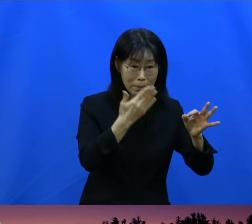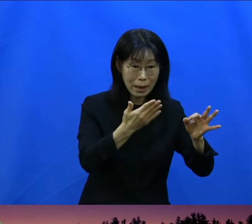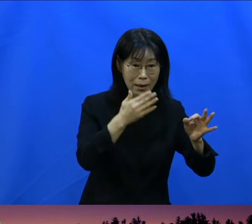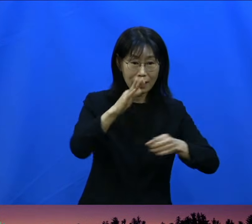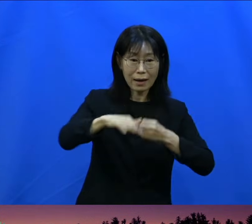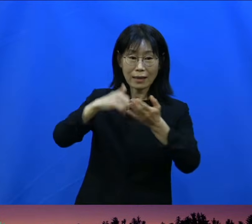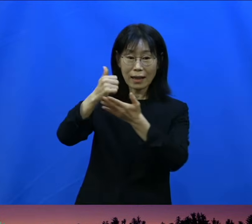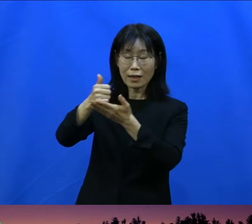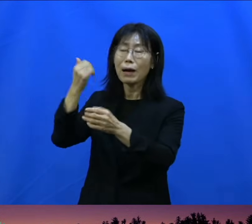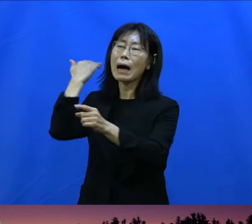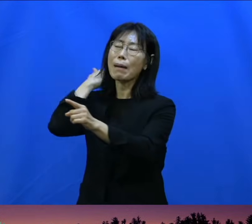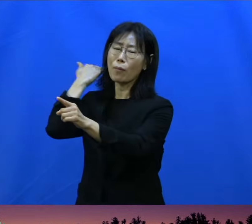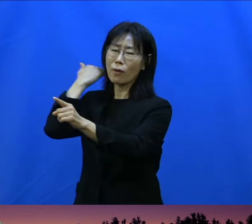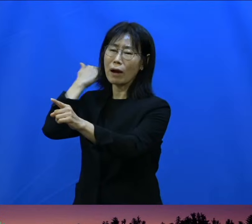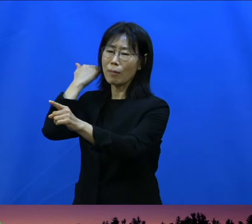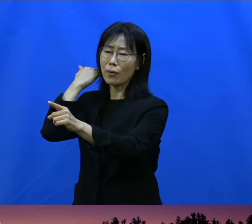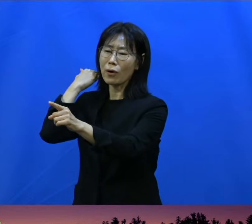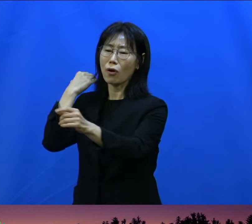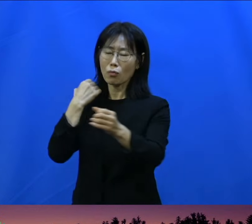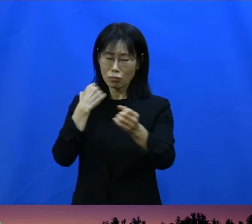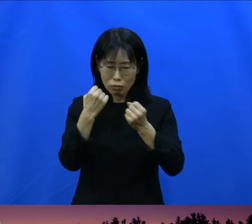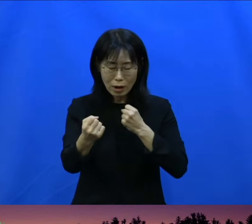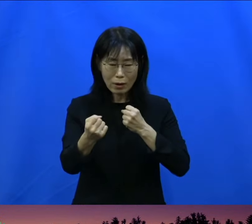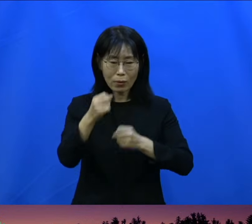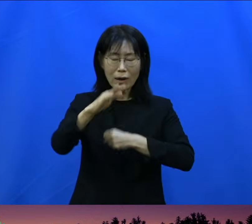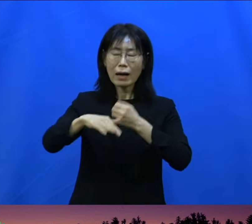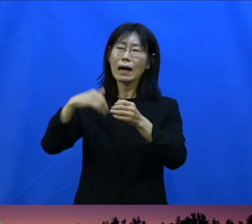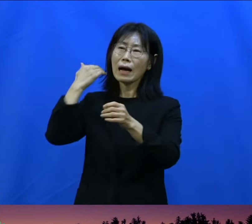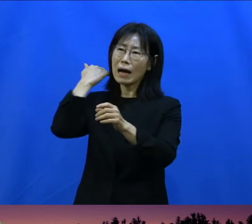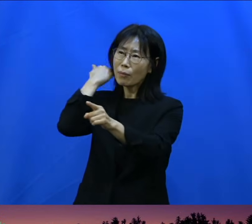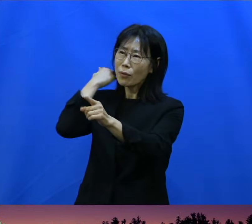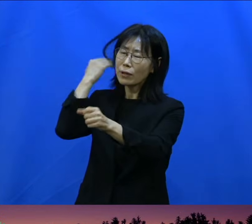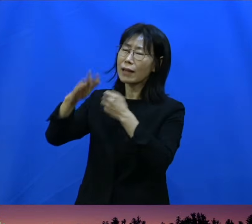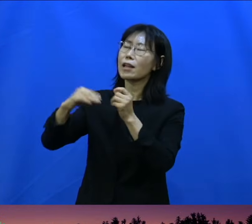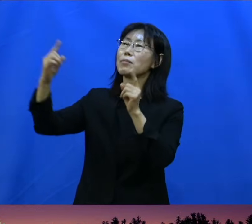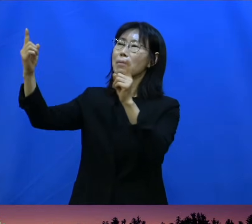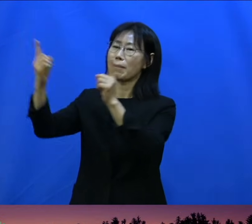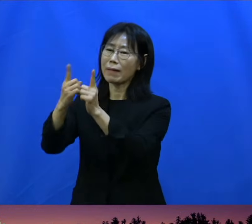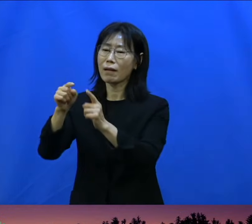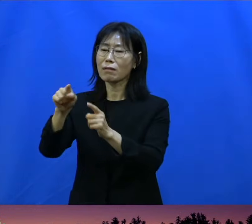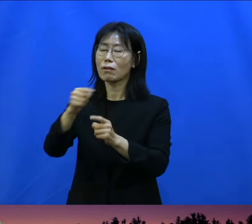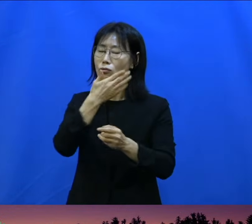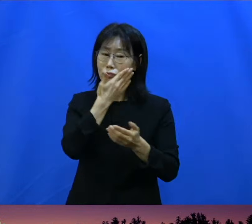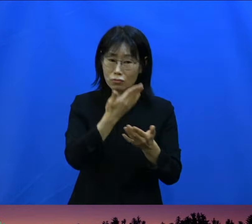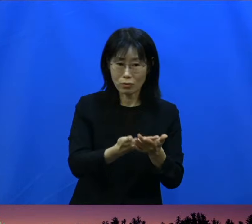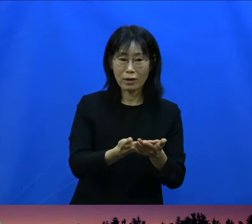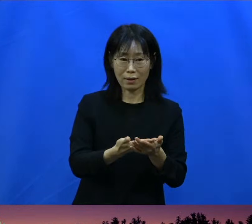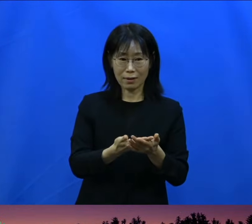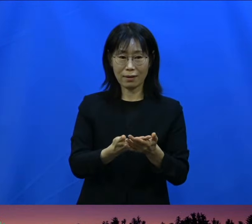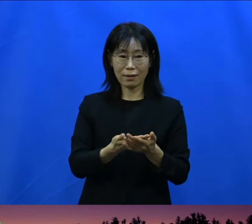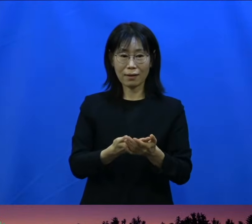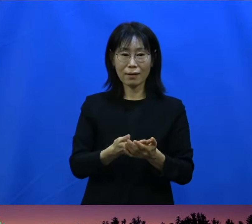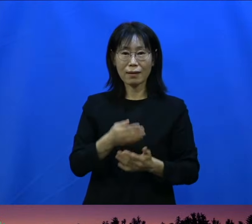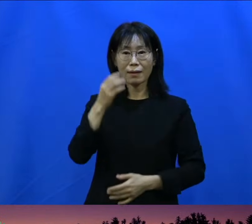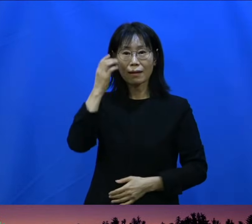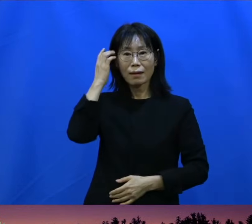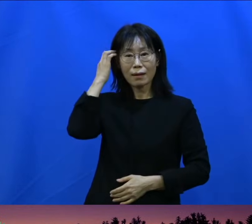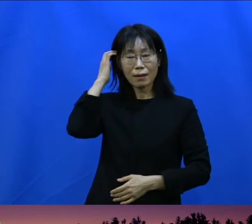다른 차원의 세계라는 거. 초월에 계시는 하나님. 그러니까 이러면 우리의 삶이